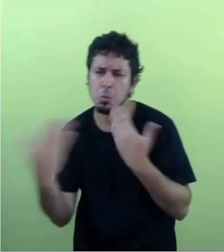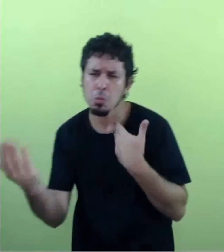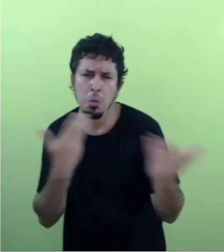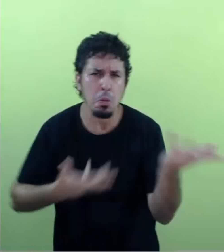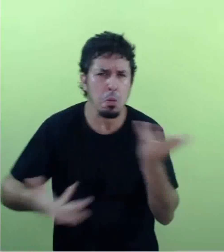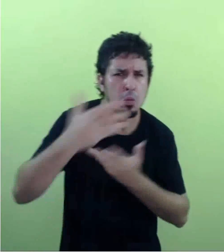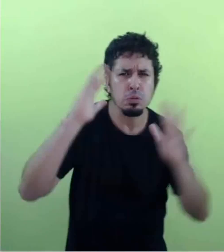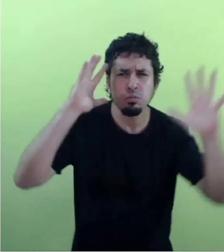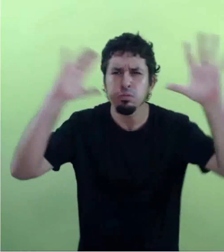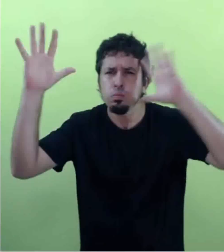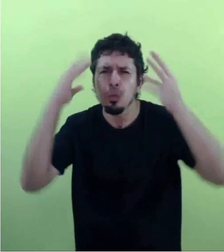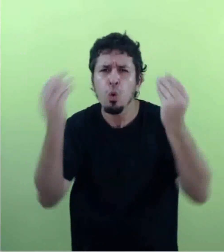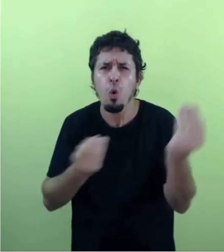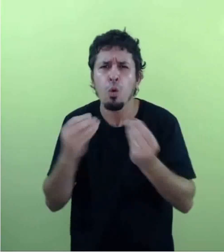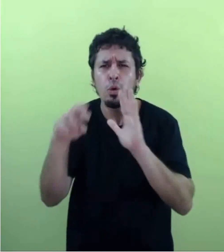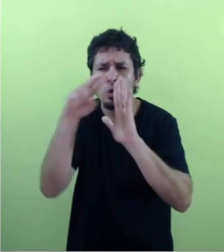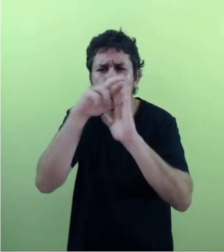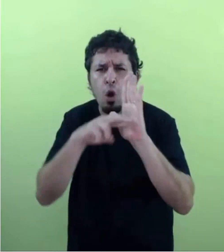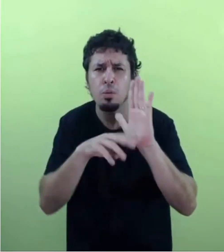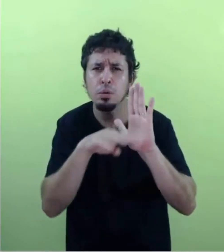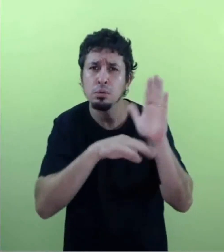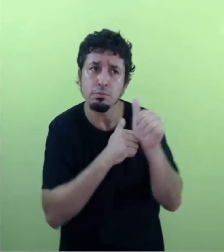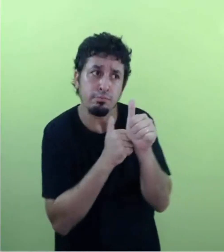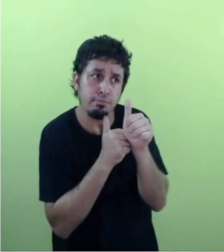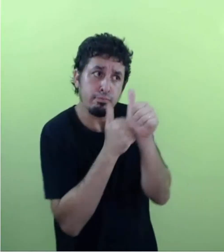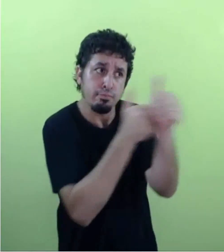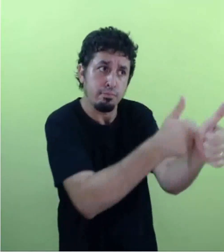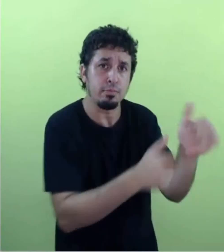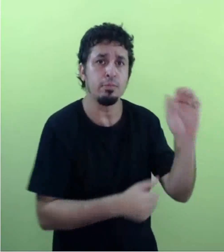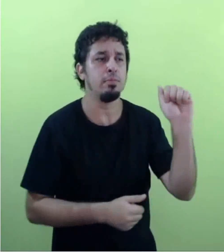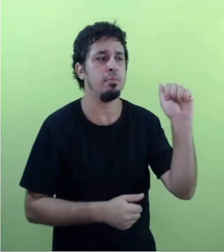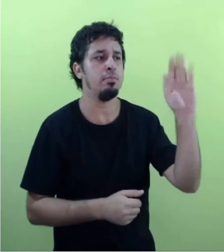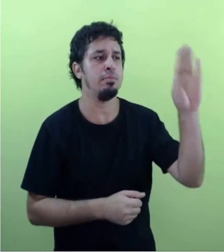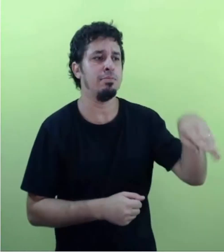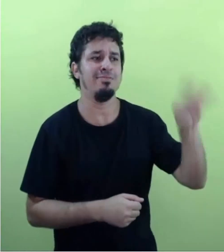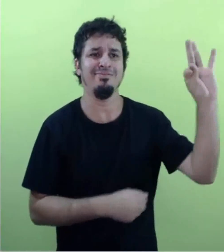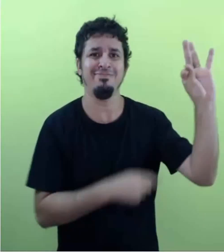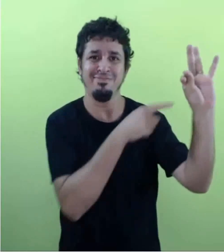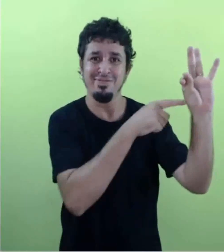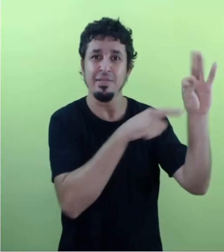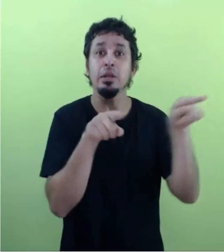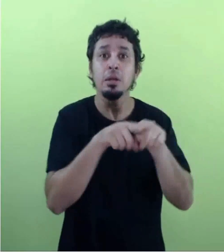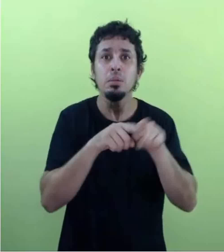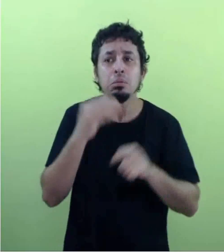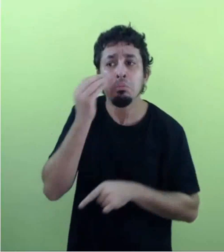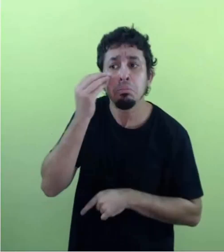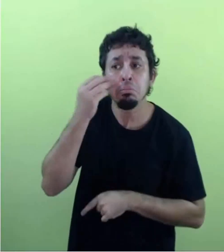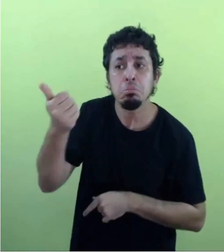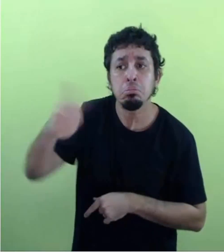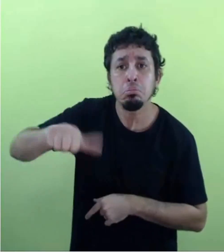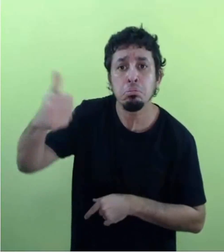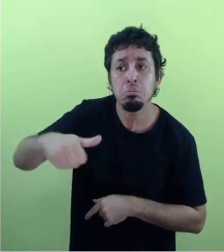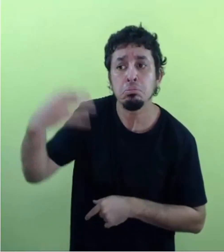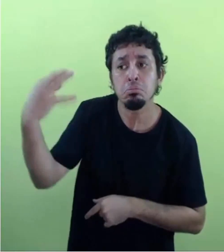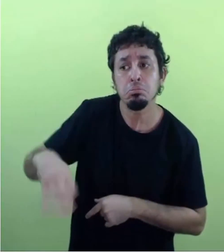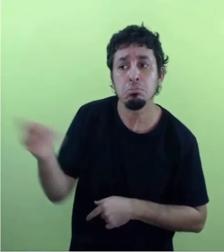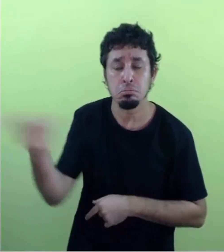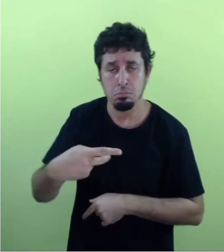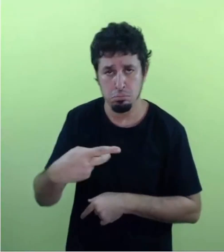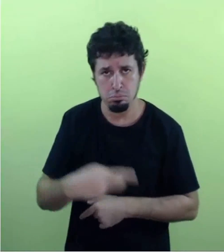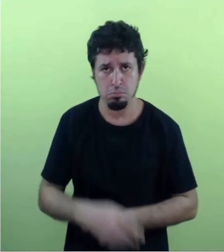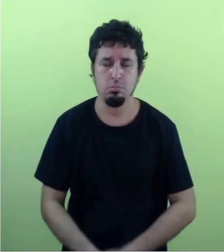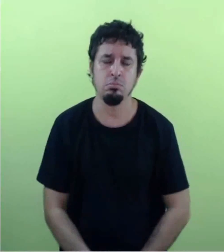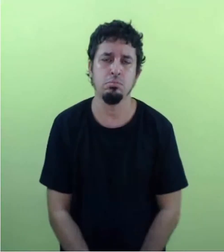reflexão, discussão, proposição de normas tendo como base a ABNT, assim como testagem das